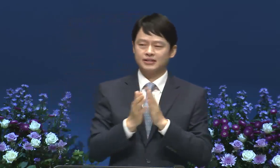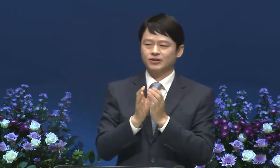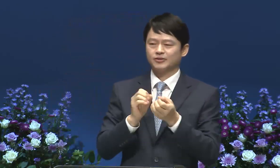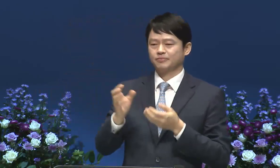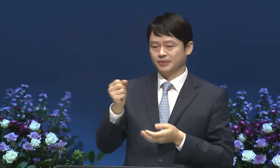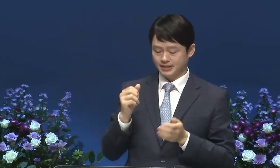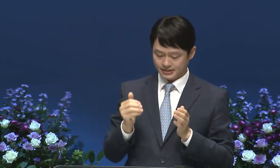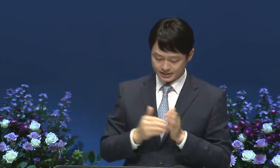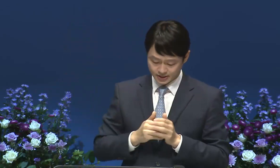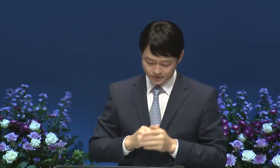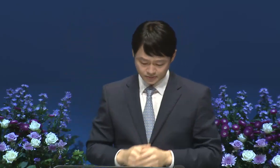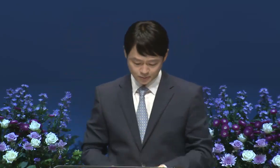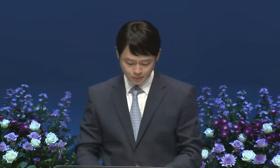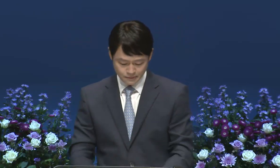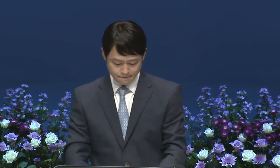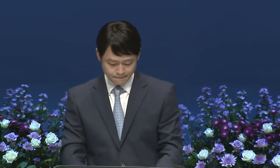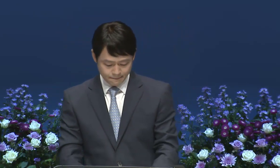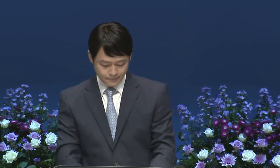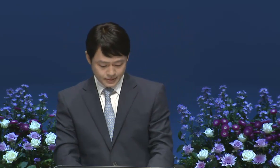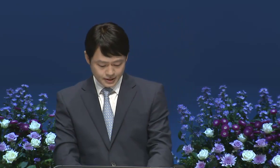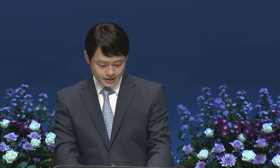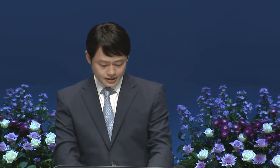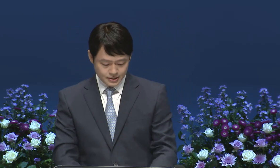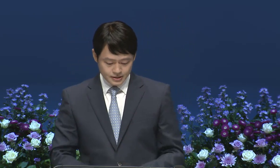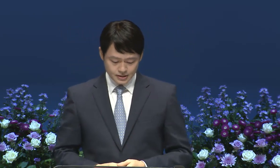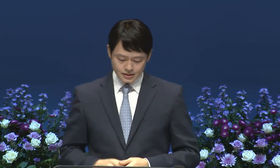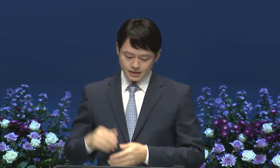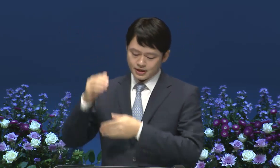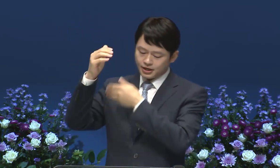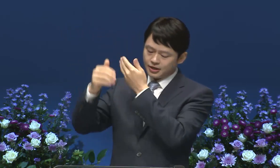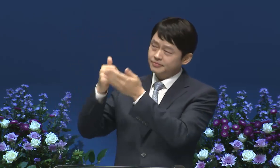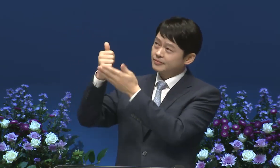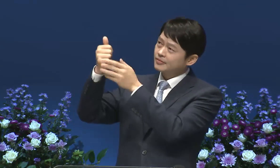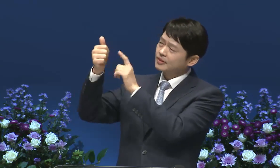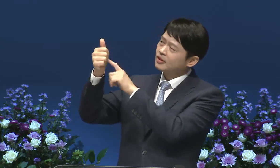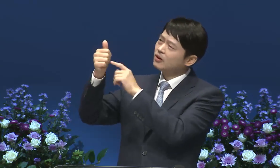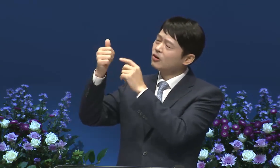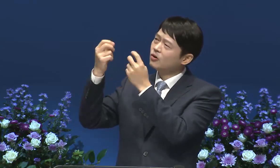한 번 더 하나님과 1대1로 소통하는 시간을 갖게 되었습니다.